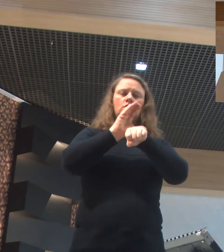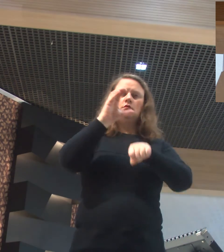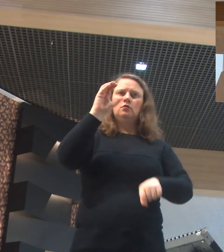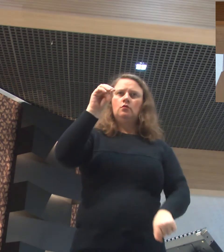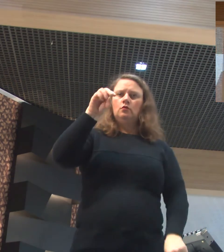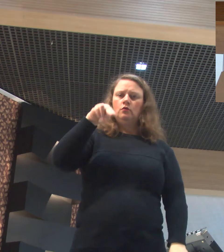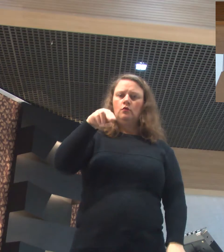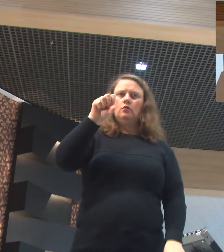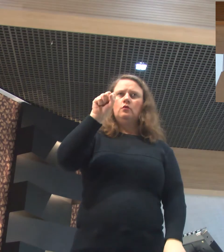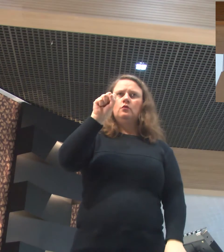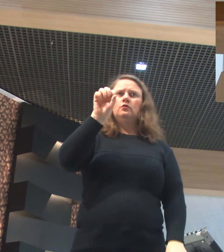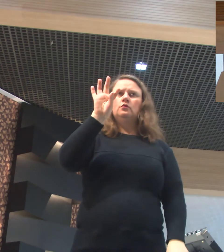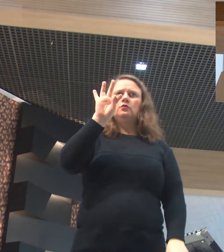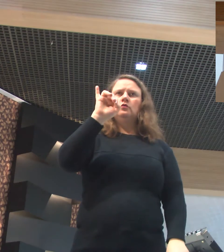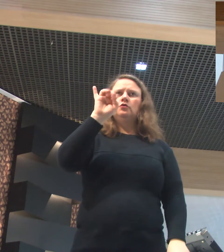muitos países.